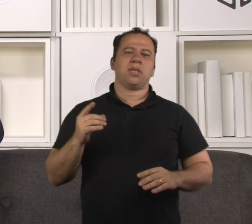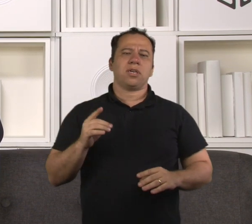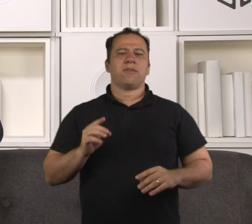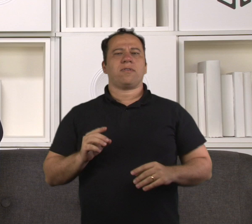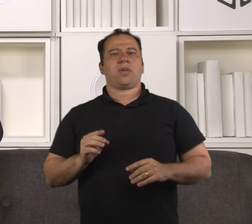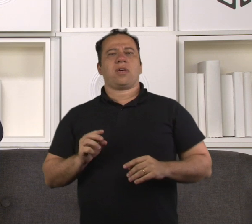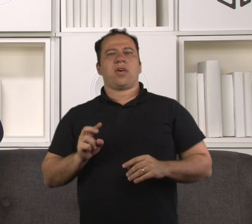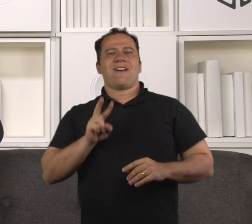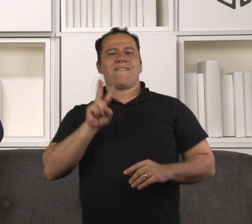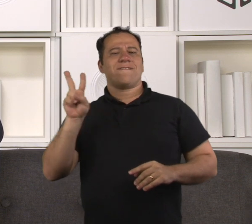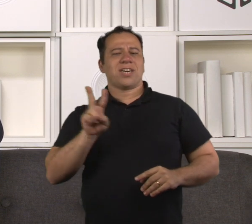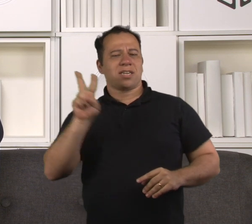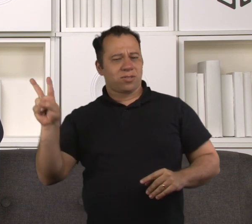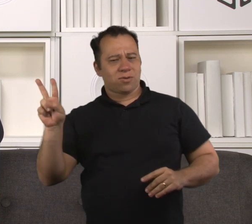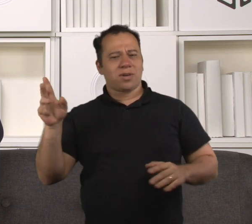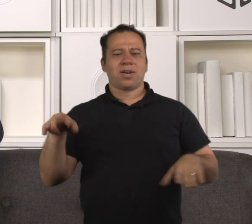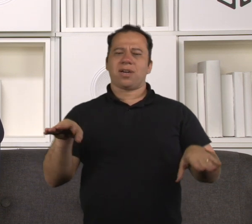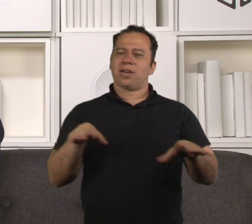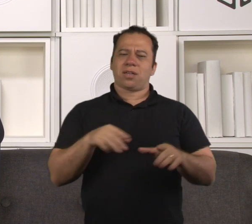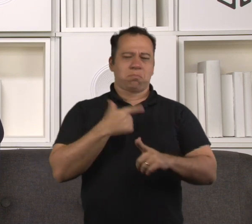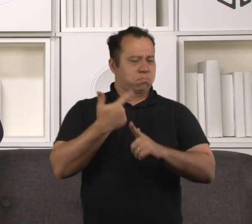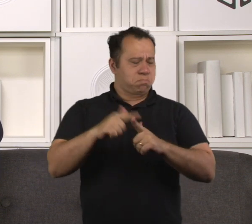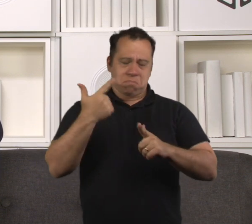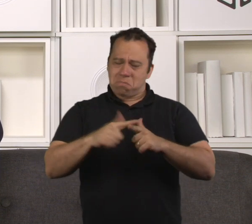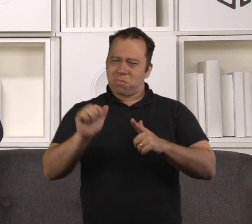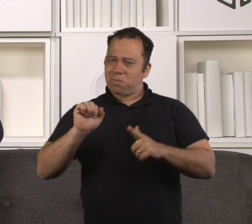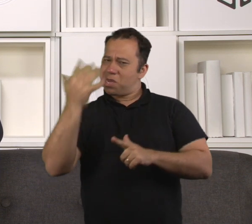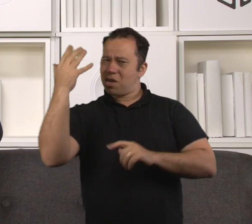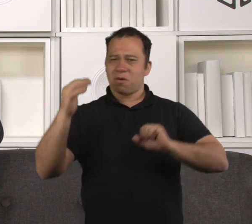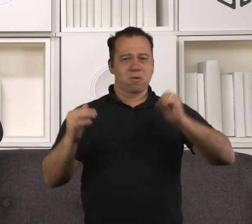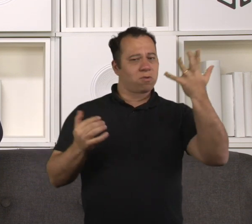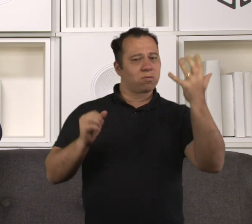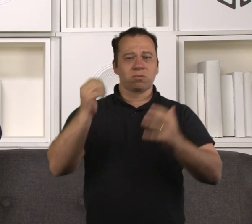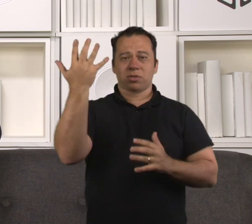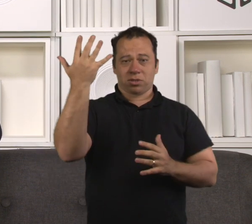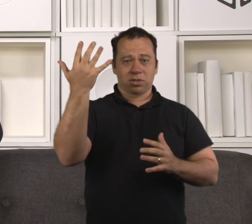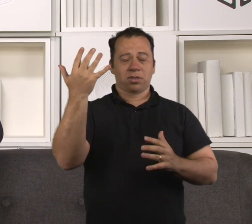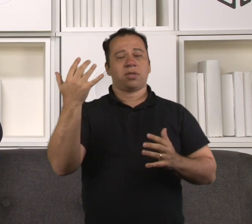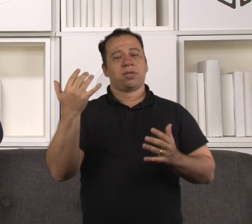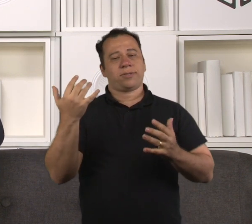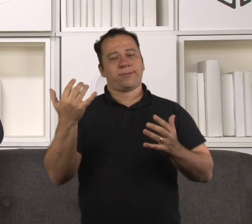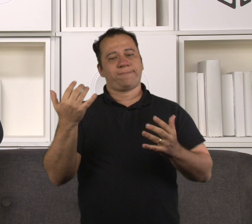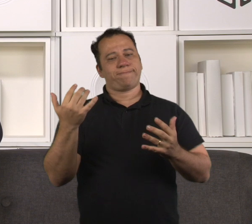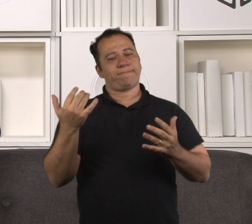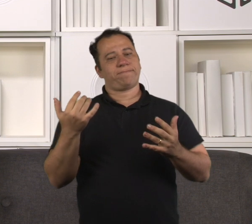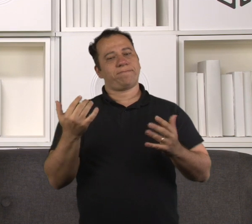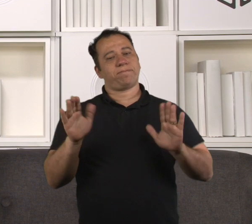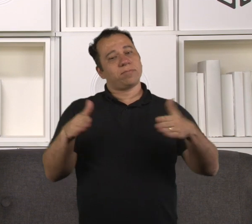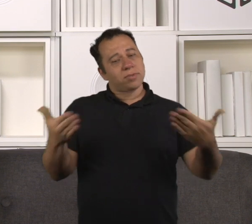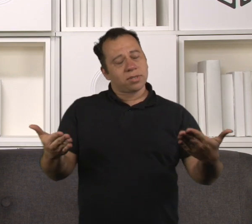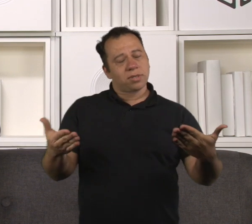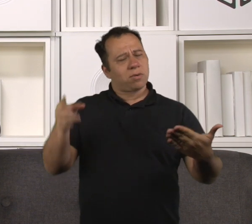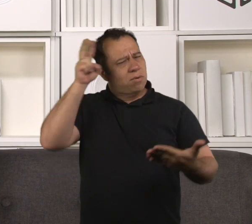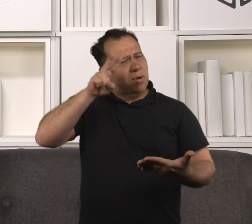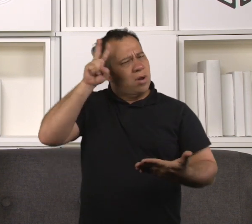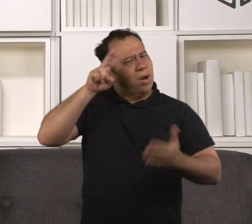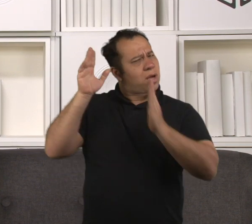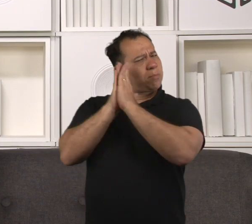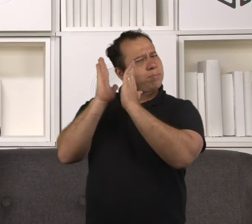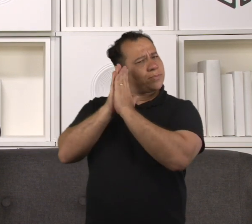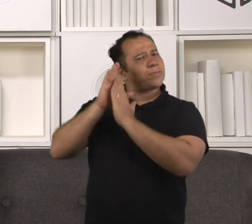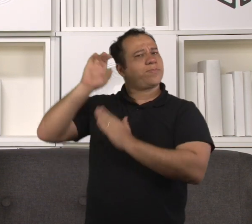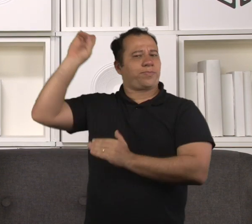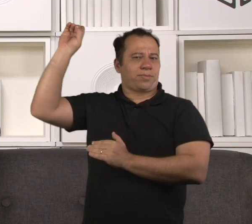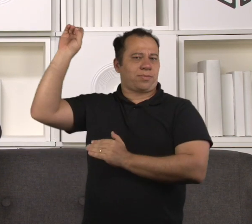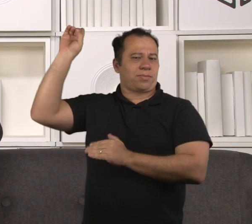tudo isso que temos vivido de configurações políticas e tanto conflito que tem trazido. Então, coloque isso diante de Deus nas suas